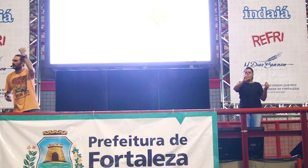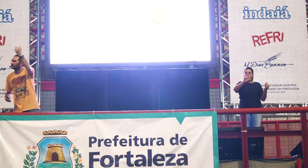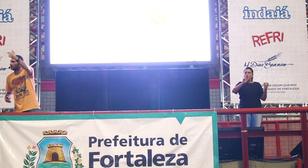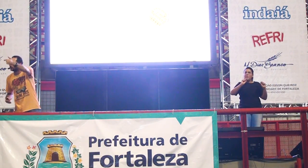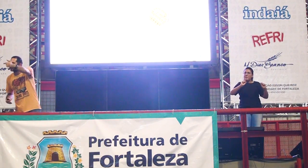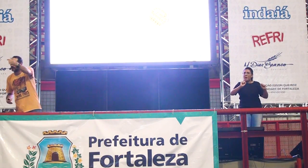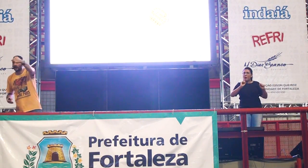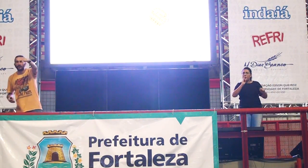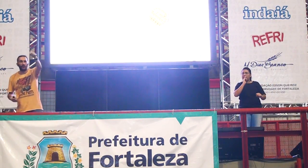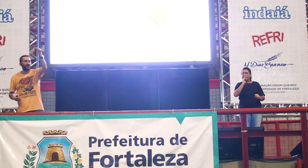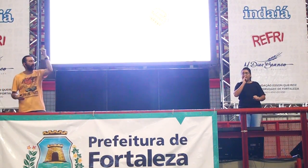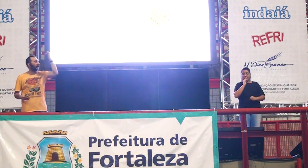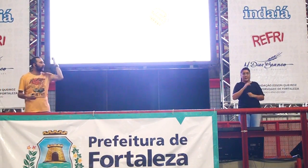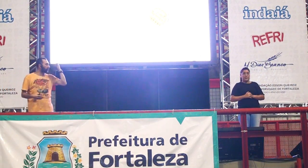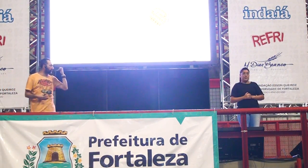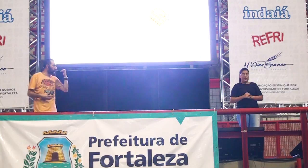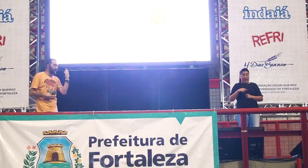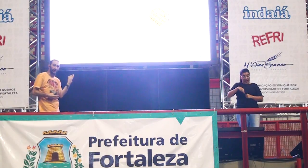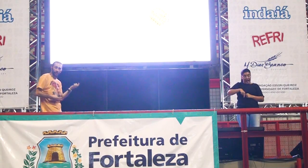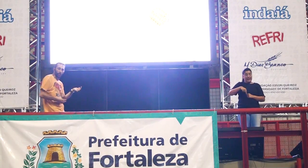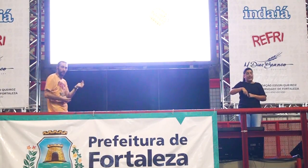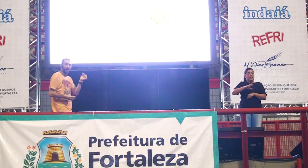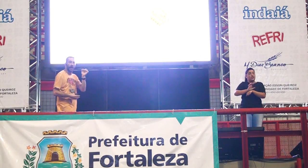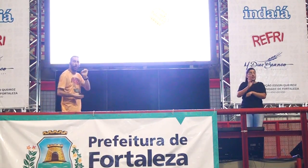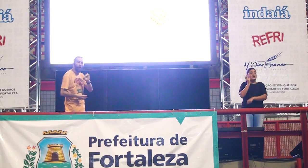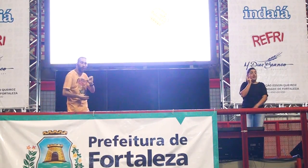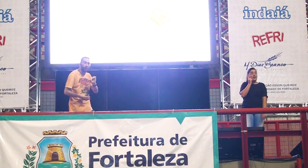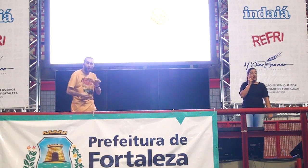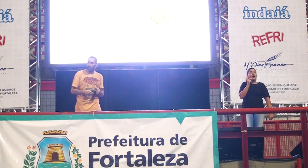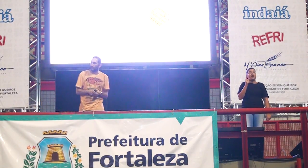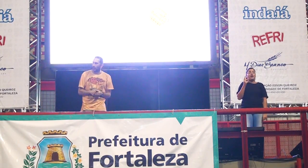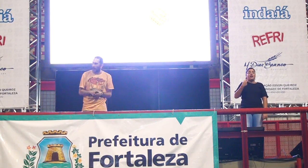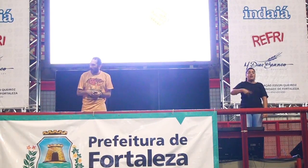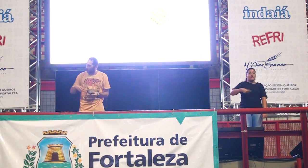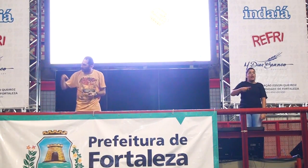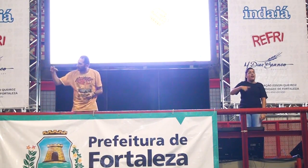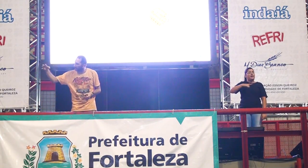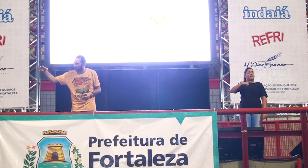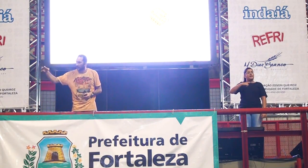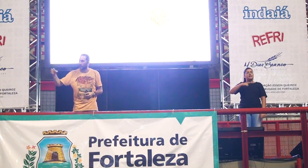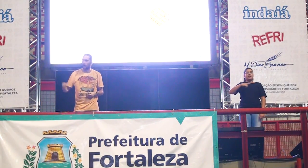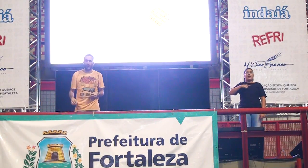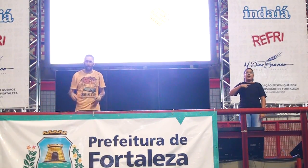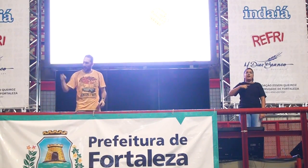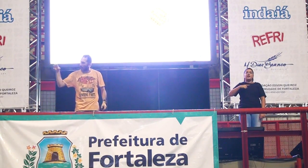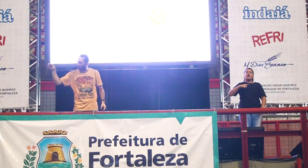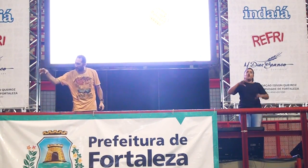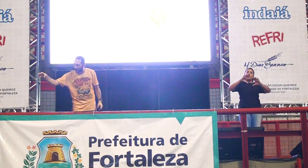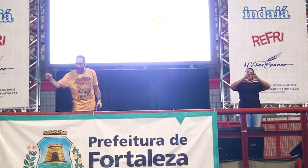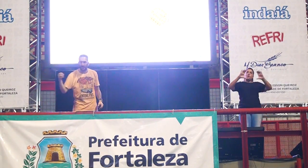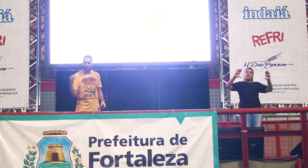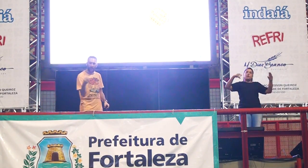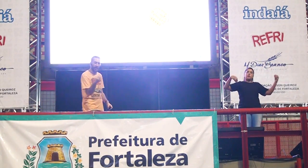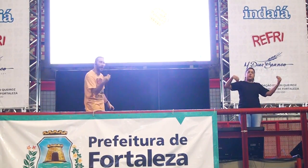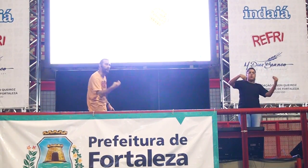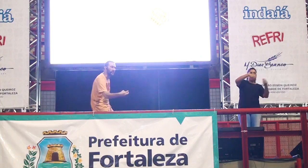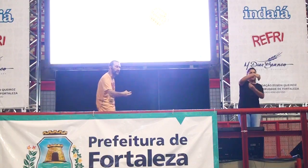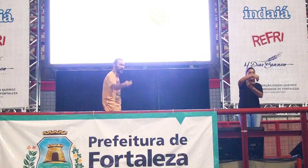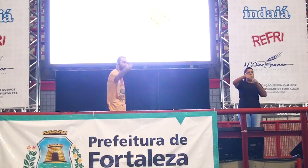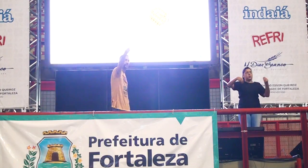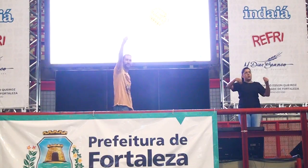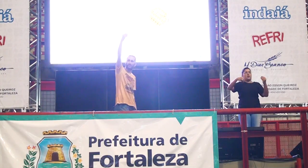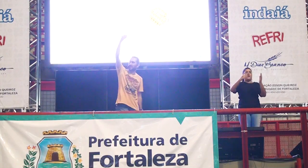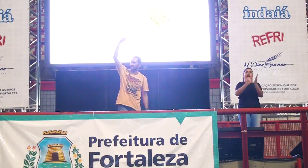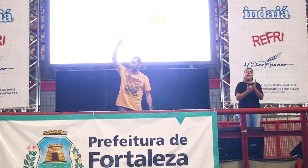quer dizer então que em regiões quentes, ou seja, tropical, eu tenho uma alta incidência solar,